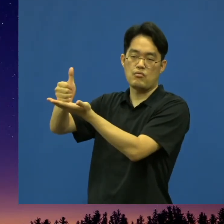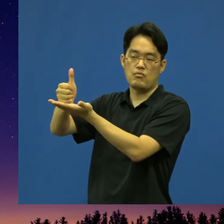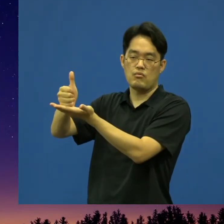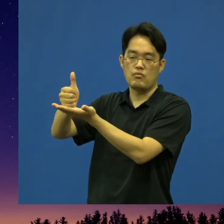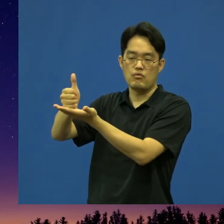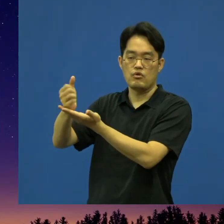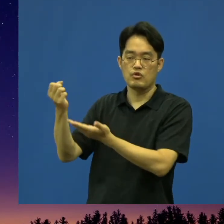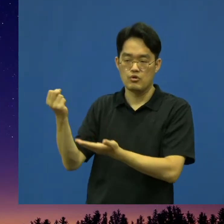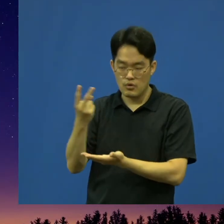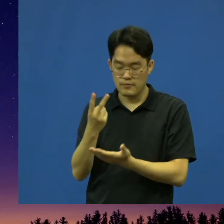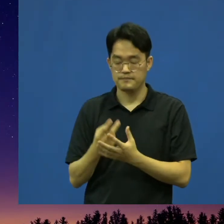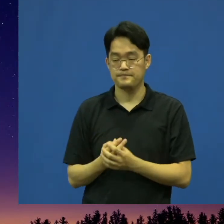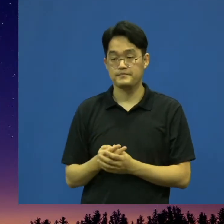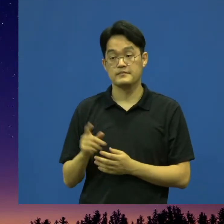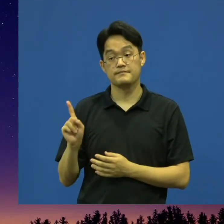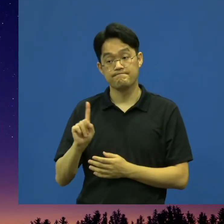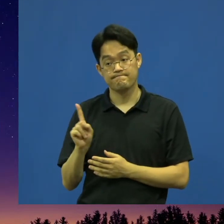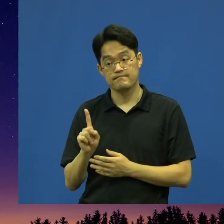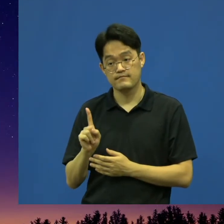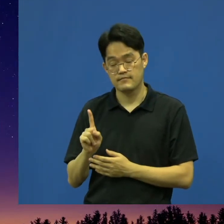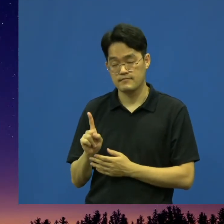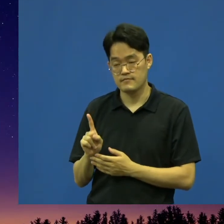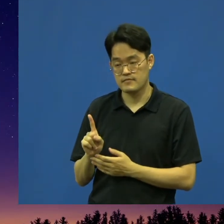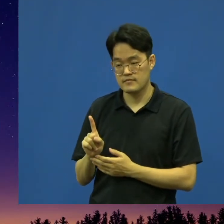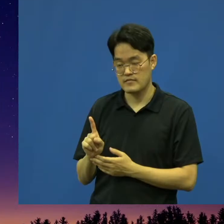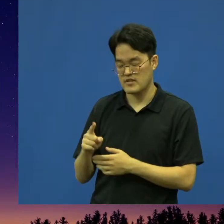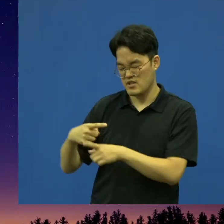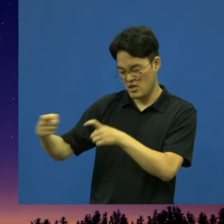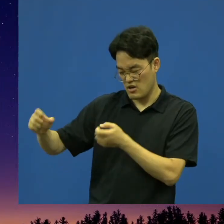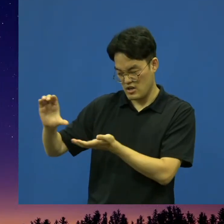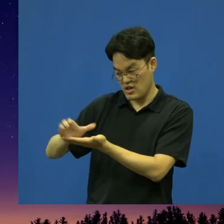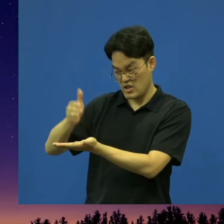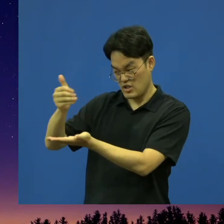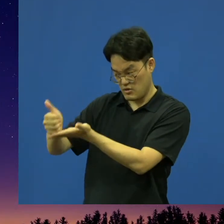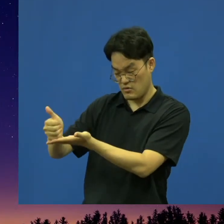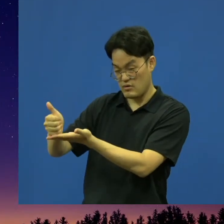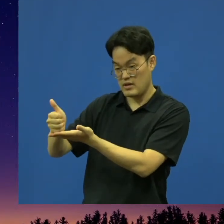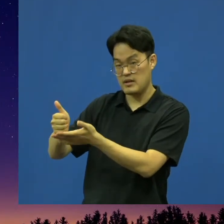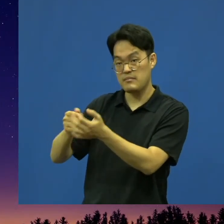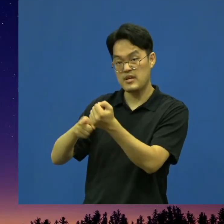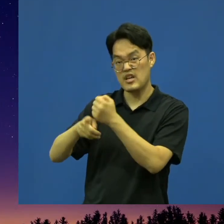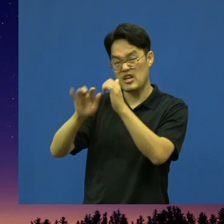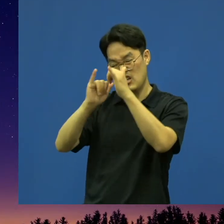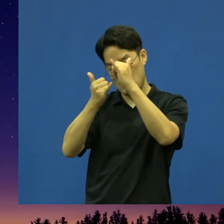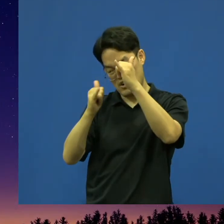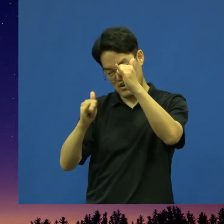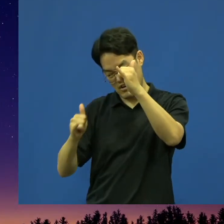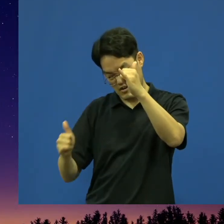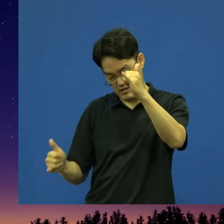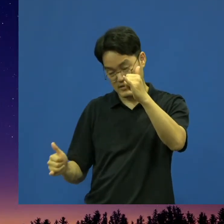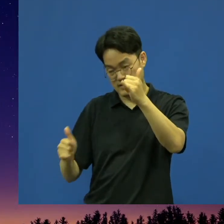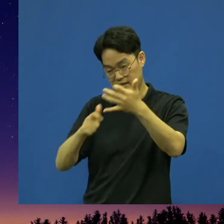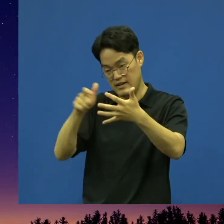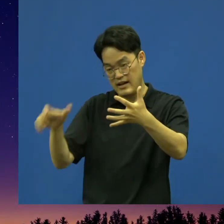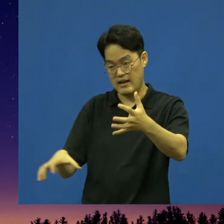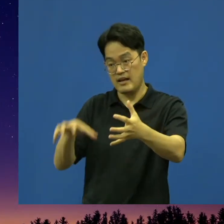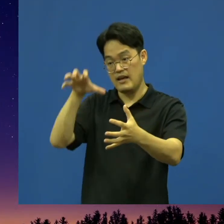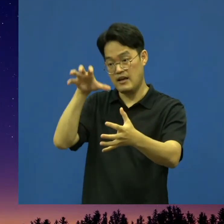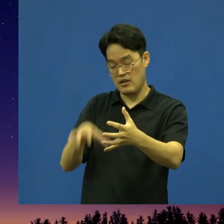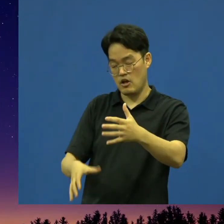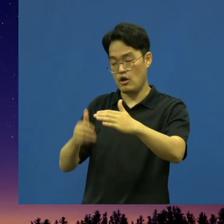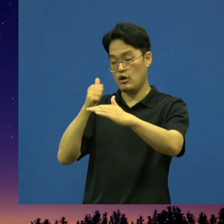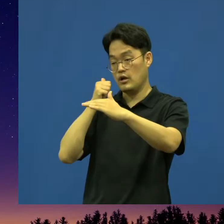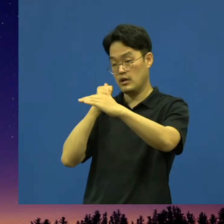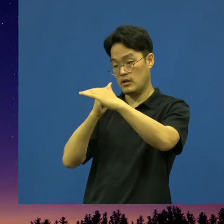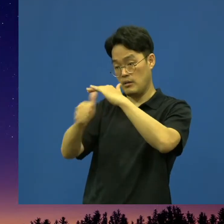적그리스도와 적그리스도로 상징되는 역사 안에서 명멸했던 대표적인